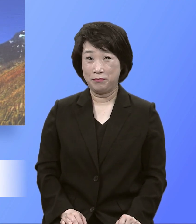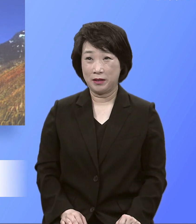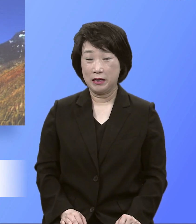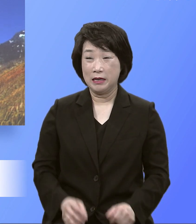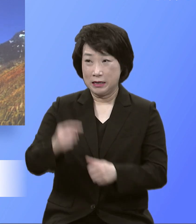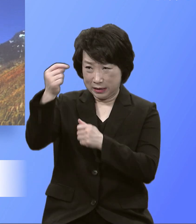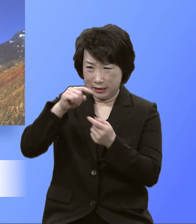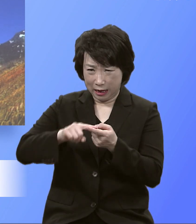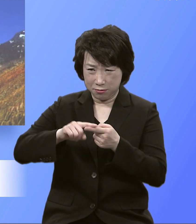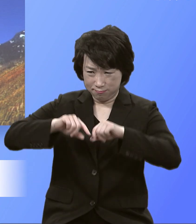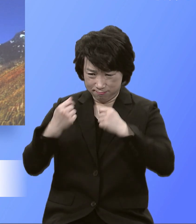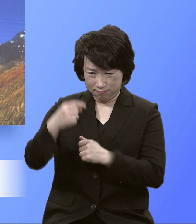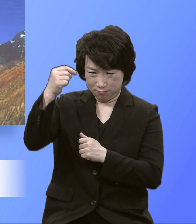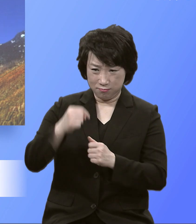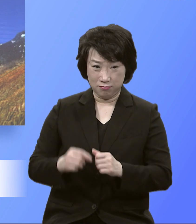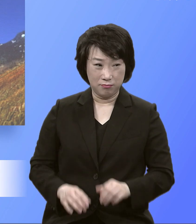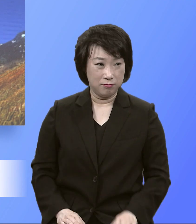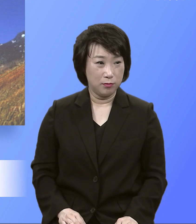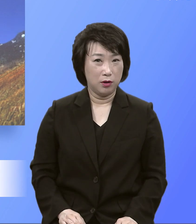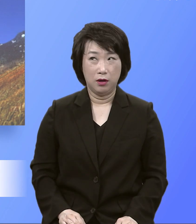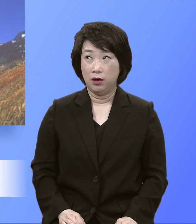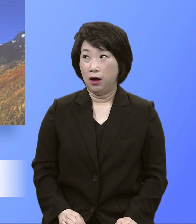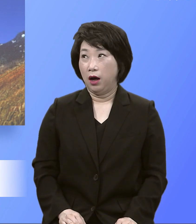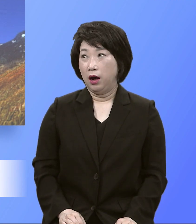시키면 시키는 대로 해.